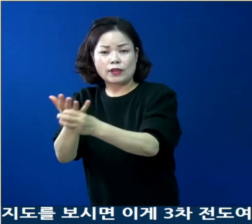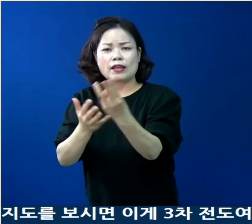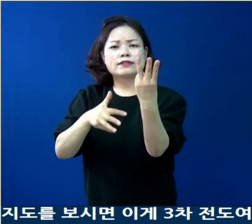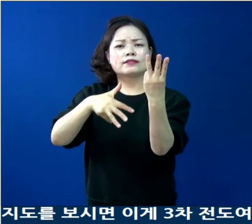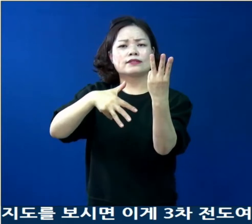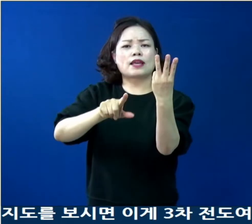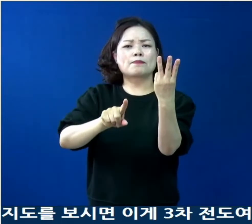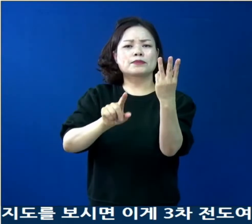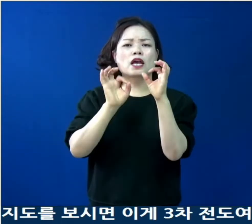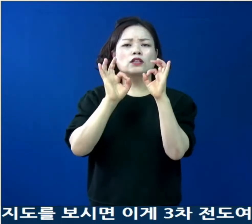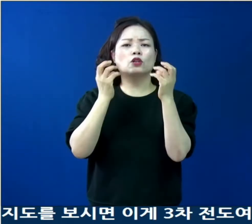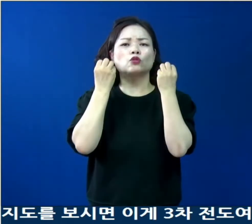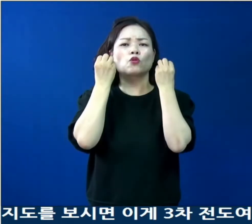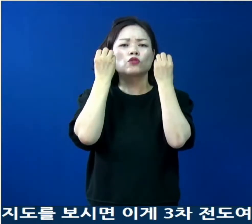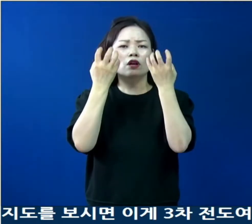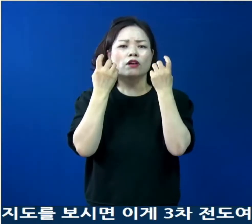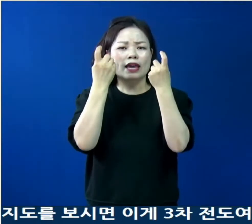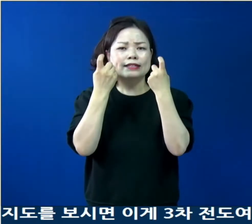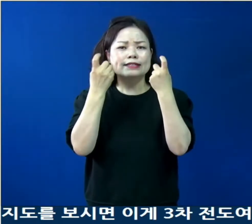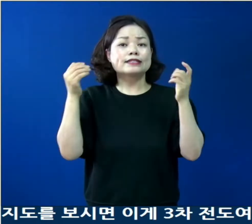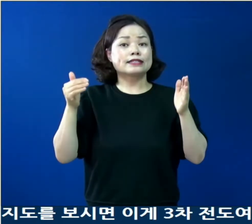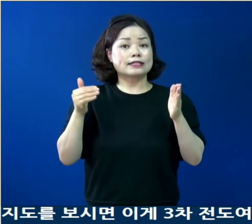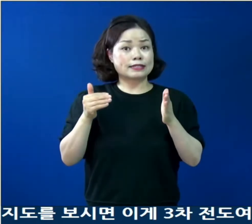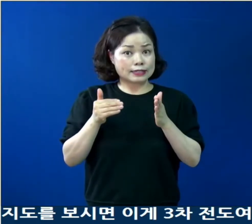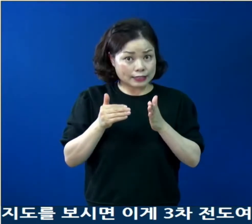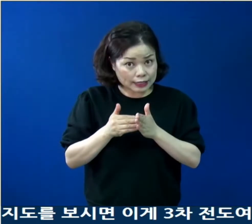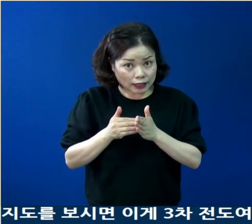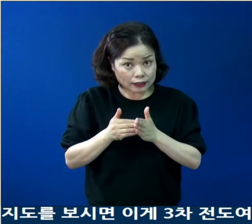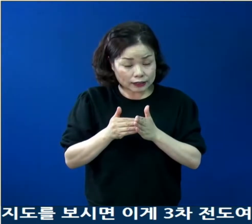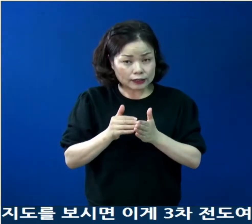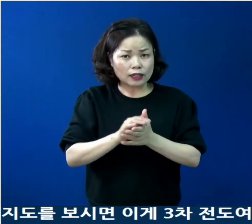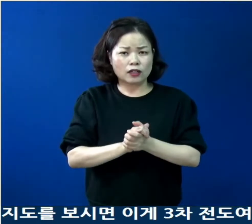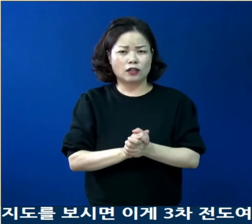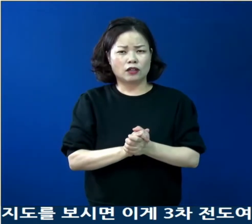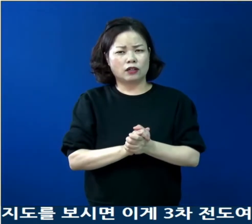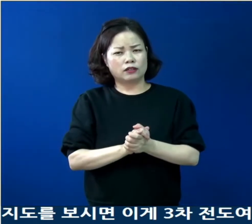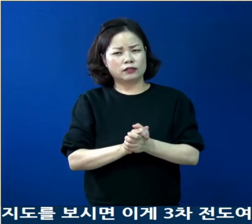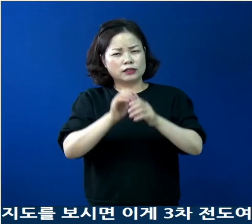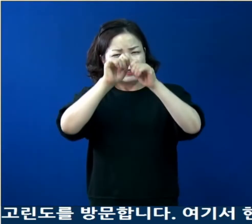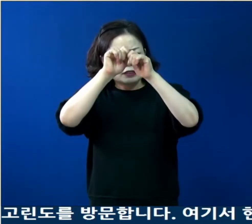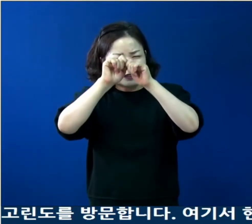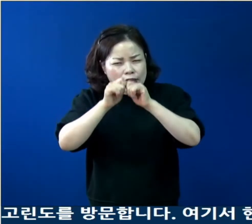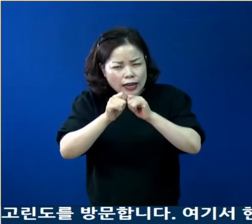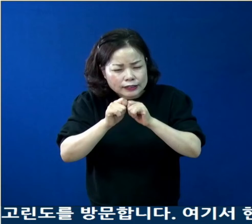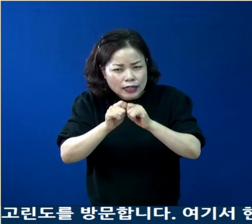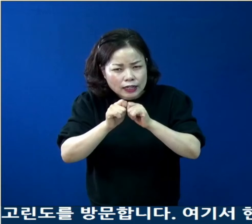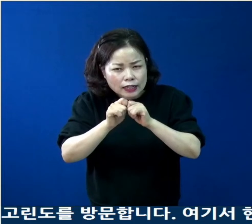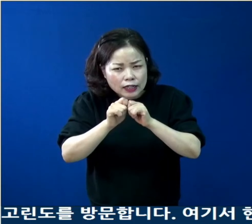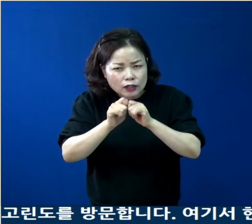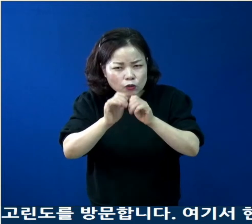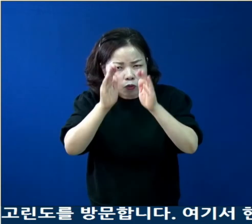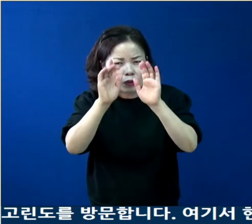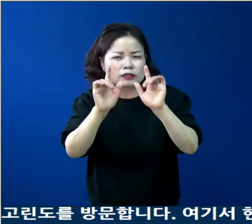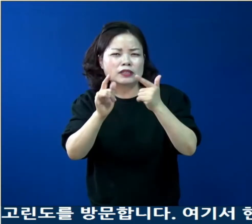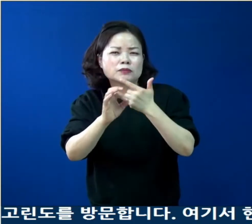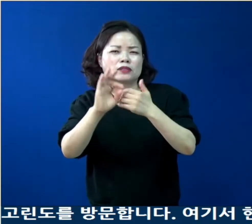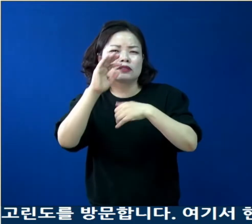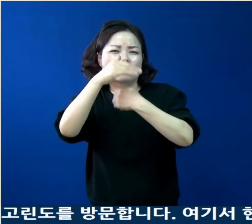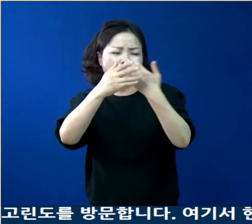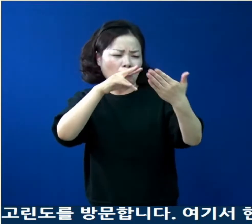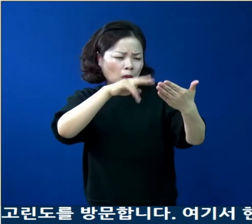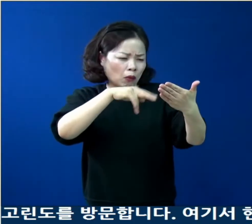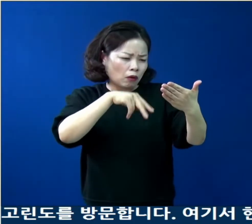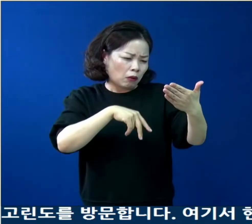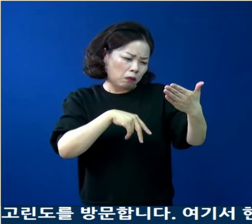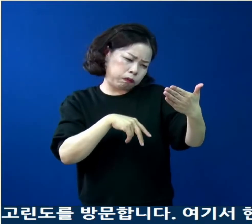전도행이 끝나는 끝부분에 일어나는 동선이거든요. 이거 좀 자세히 우리가 이렇게 같이 안 공부해 보면요, 성경 읽어도 이게